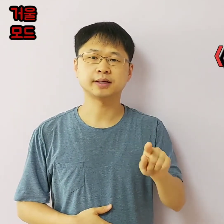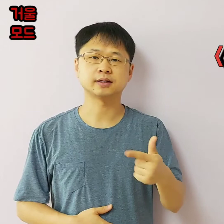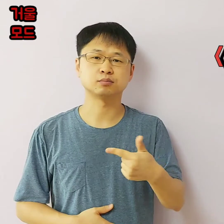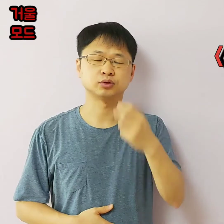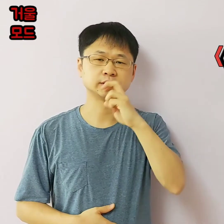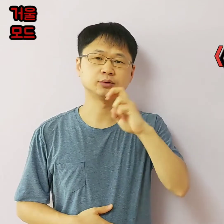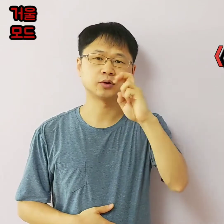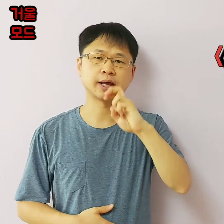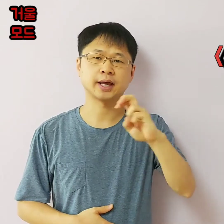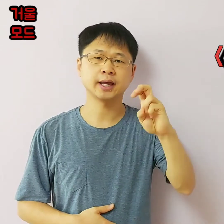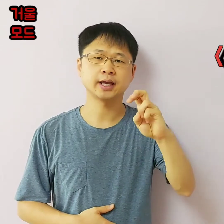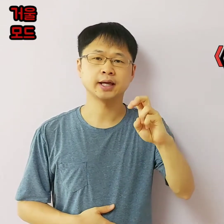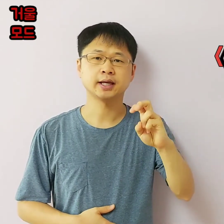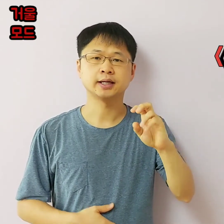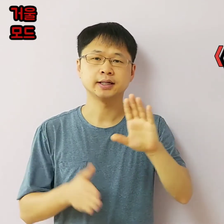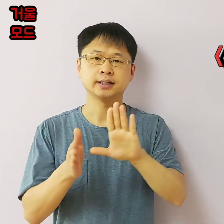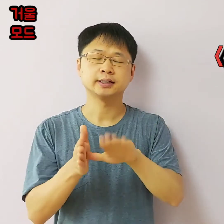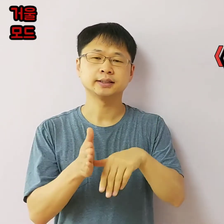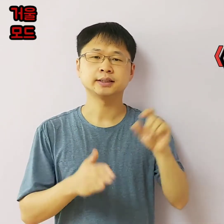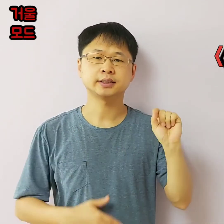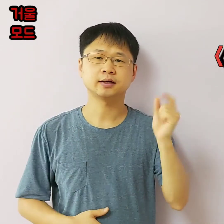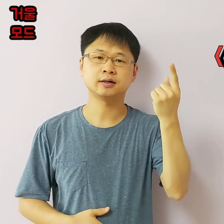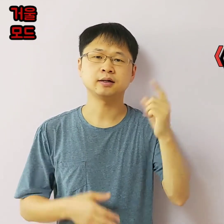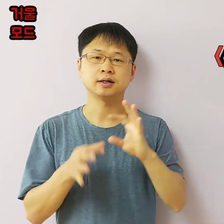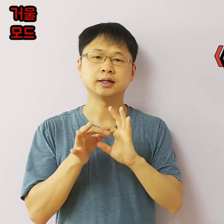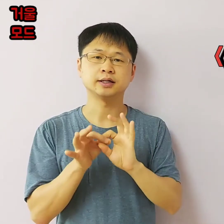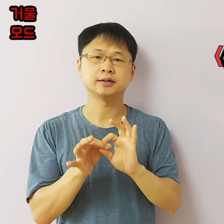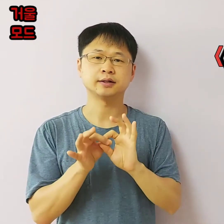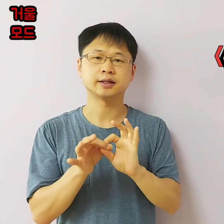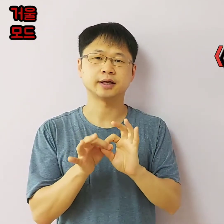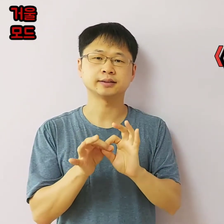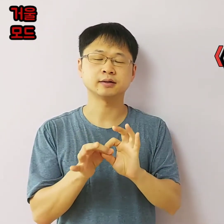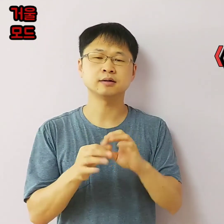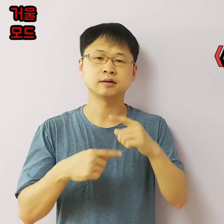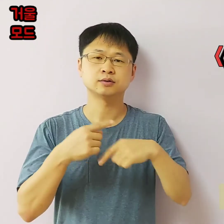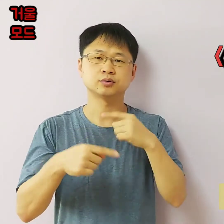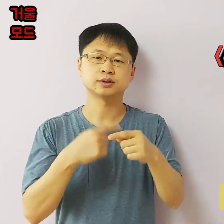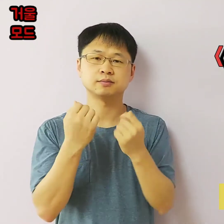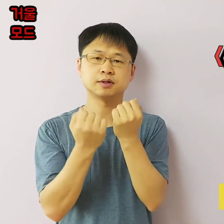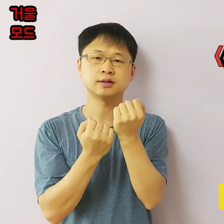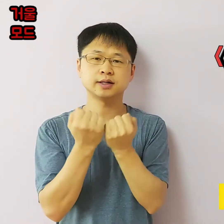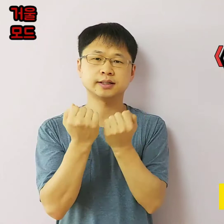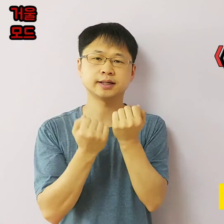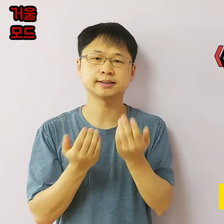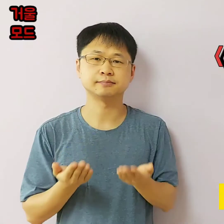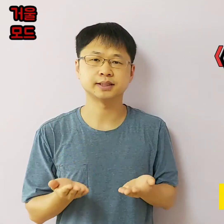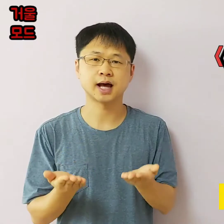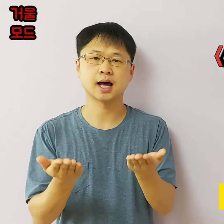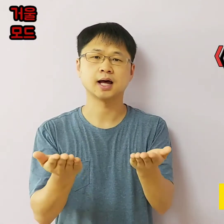이찬원님께서 부르신 노래 시절 인연에 대해서 수어 설명을 해드리겠습니다.